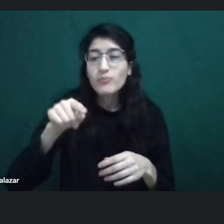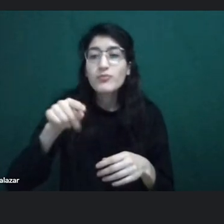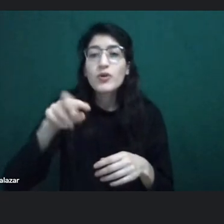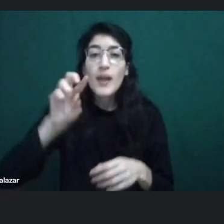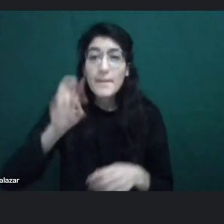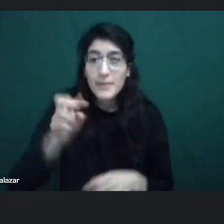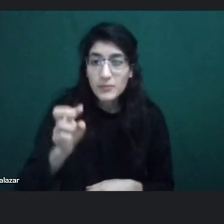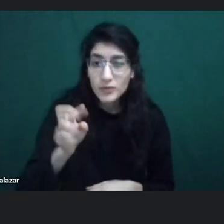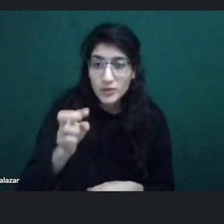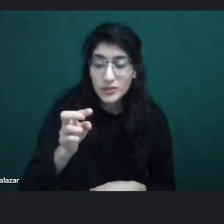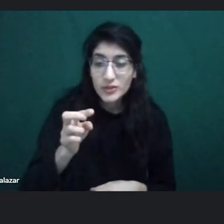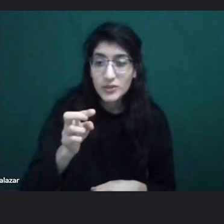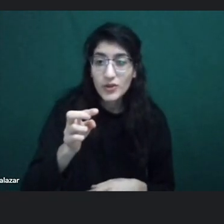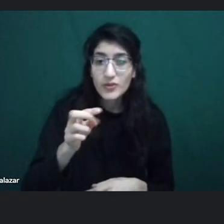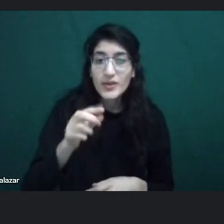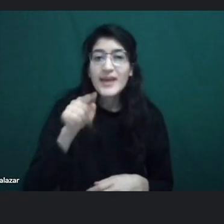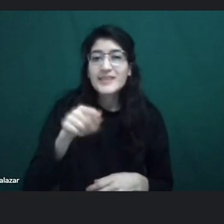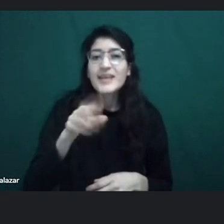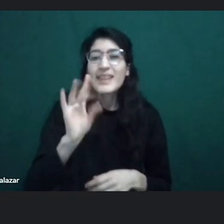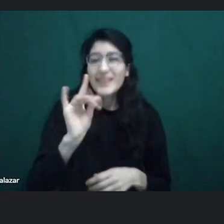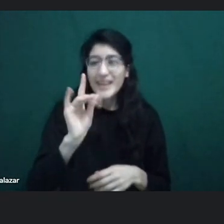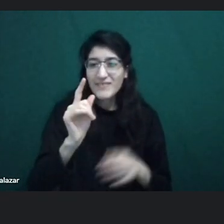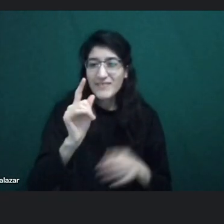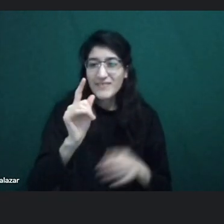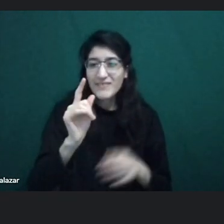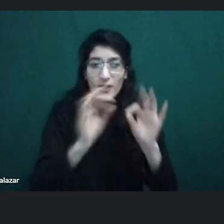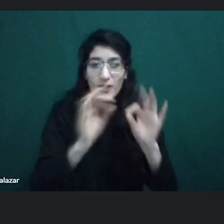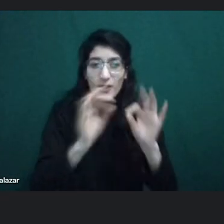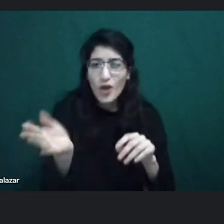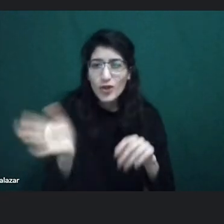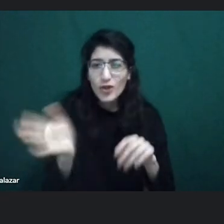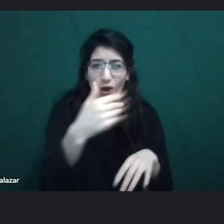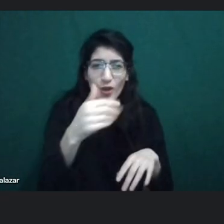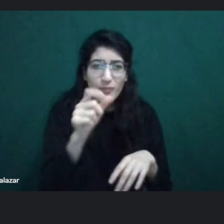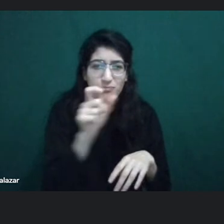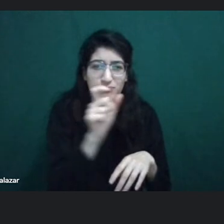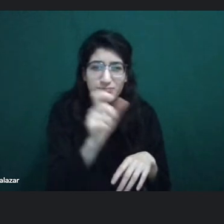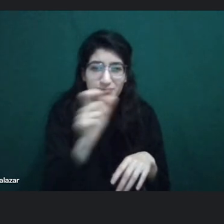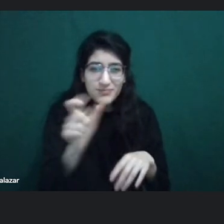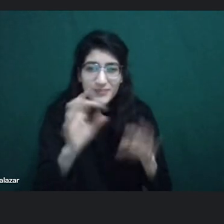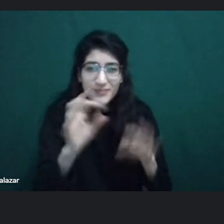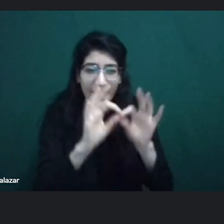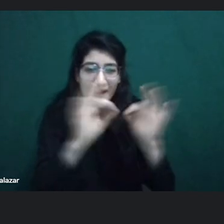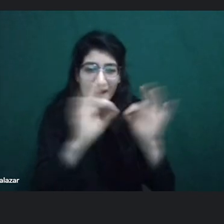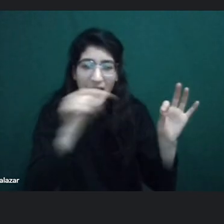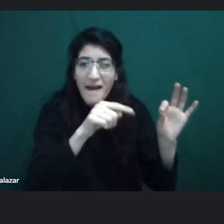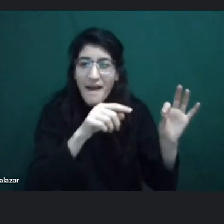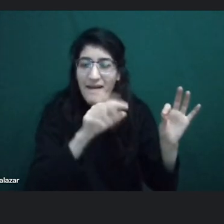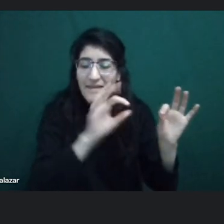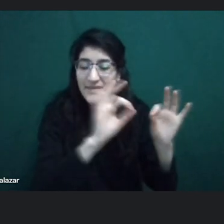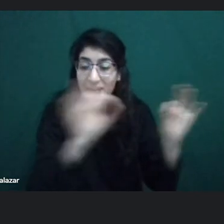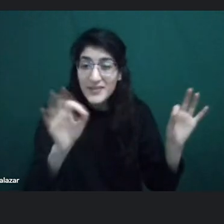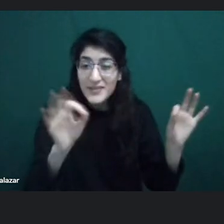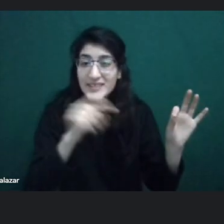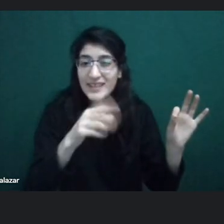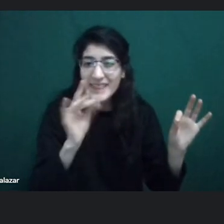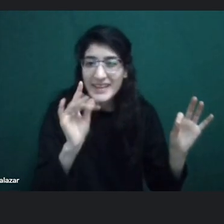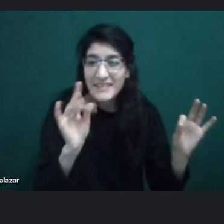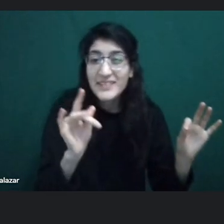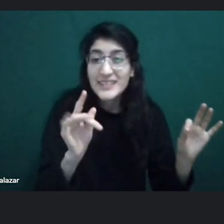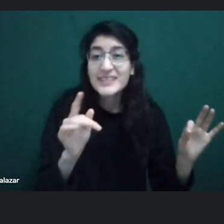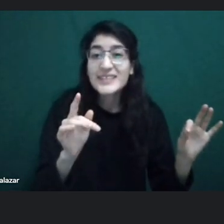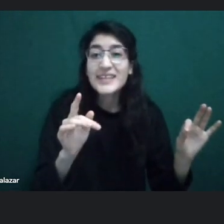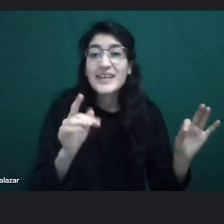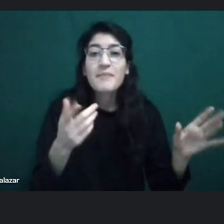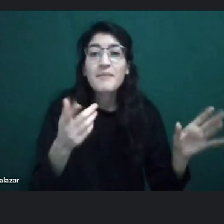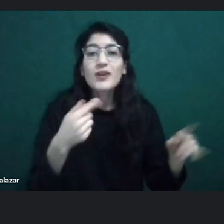en una frase, porque es cierto que también está delante de sustantivos, pero nosotros tenemos que ver a ver con qué está